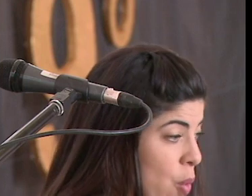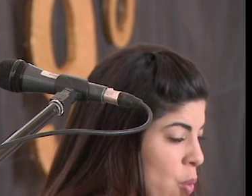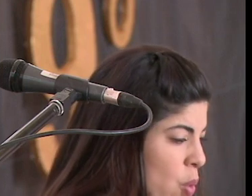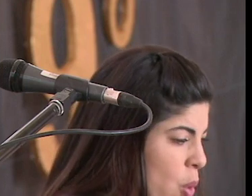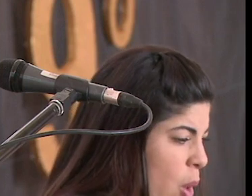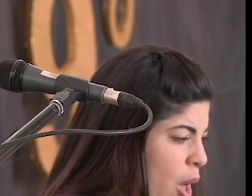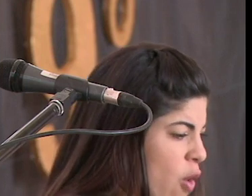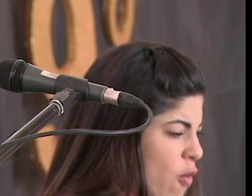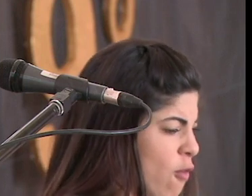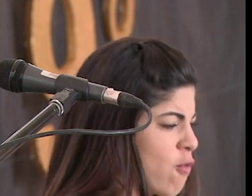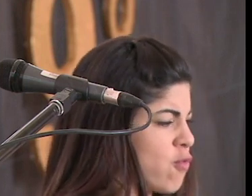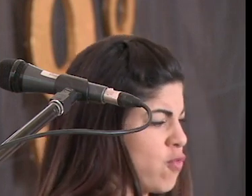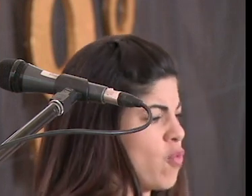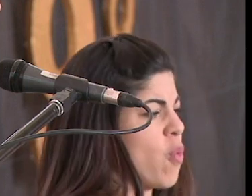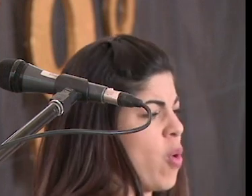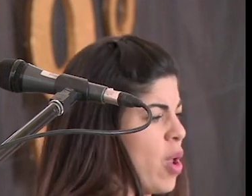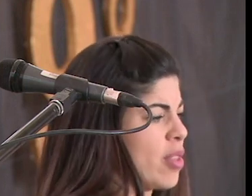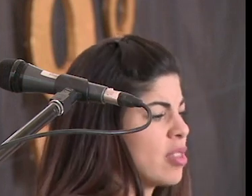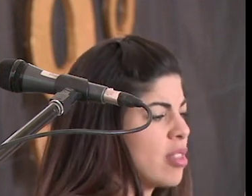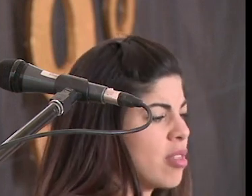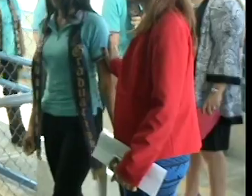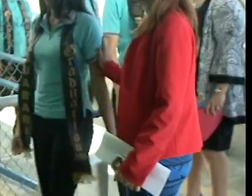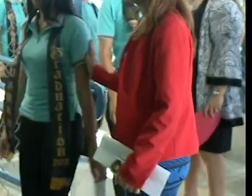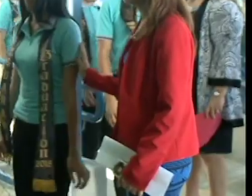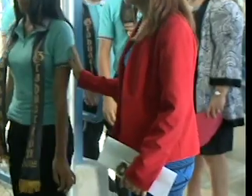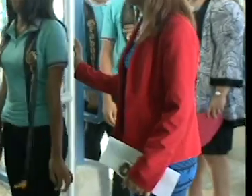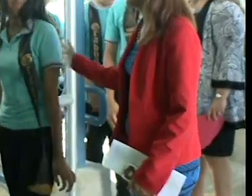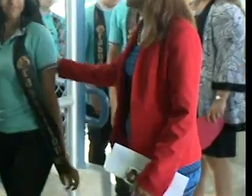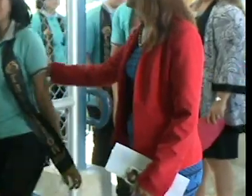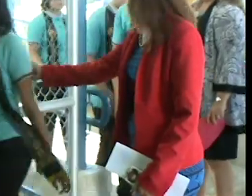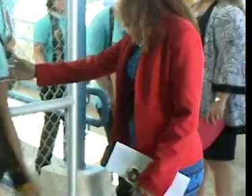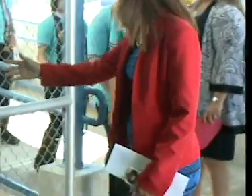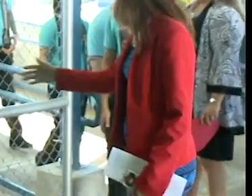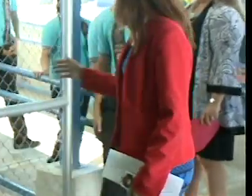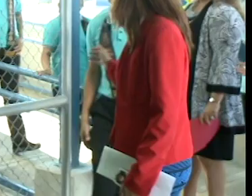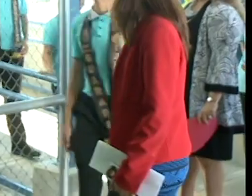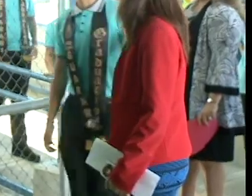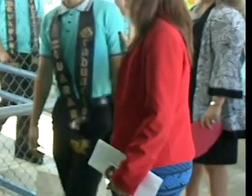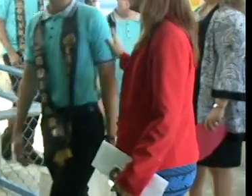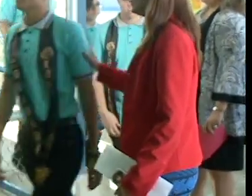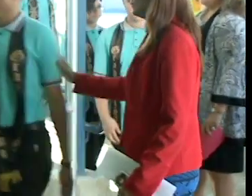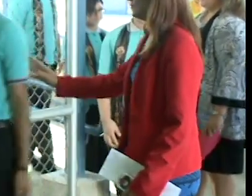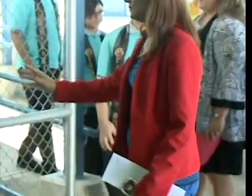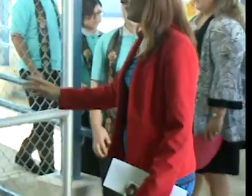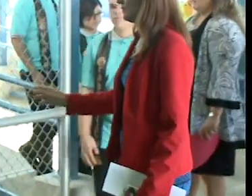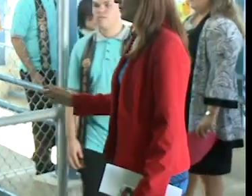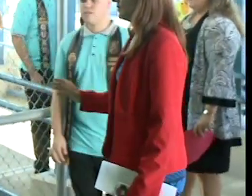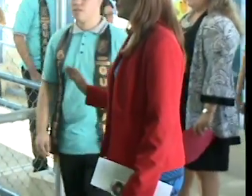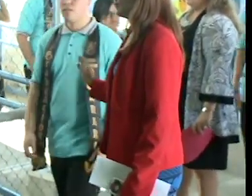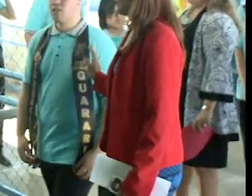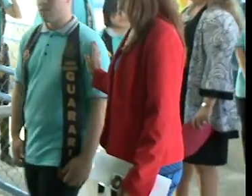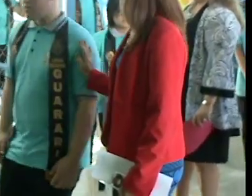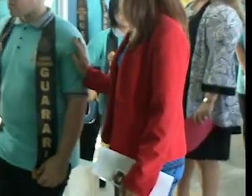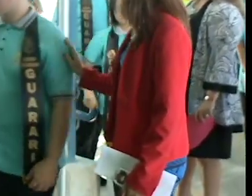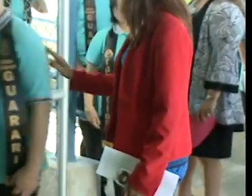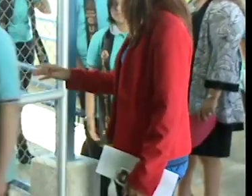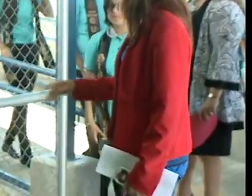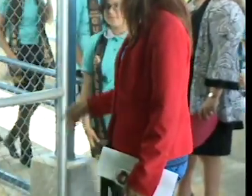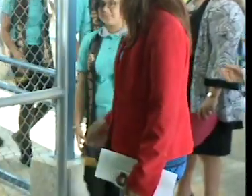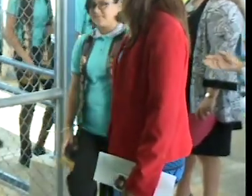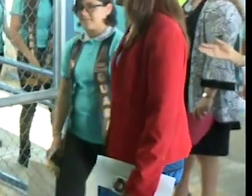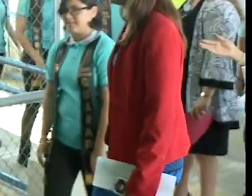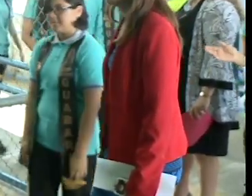fuerza portentosa de la narración. El Liceo de Guararí ya inició el periodo de matrícula para el próximo año.